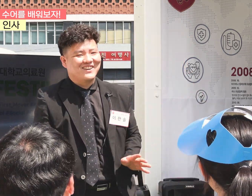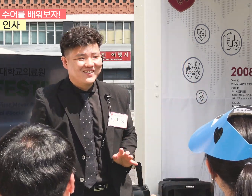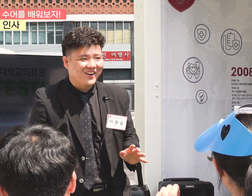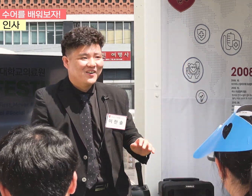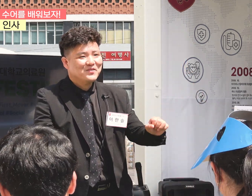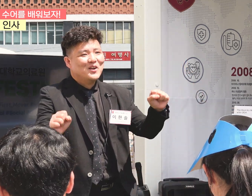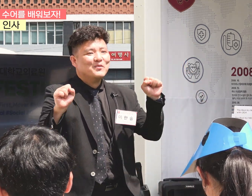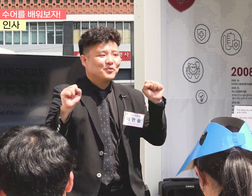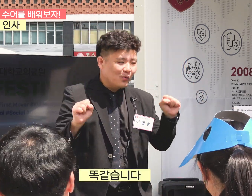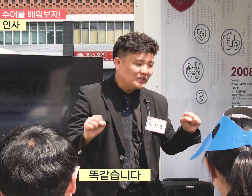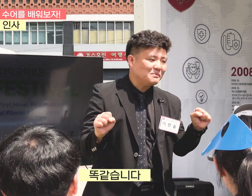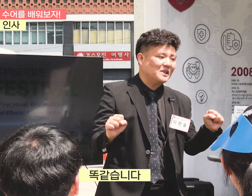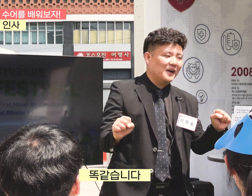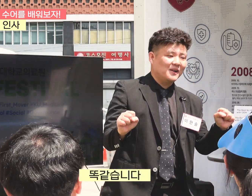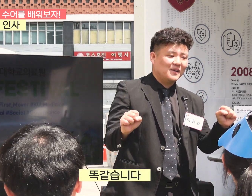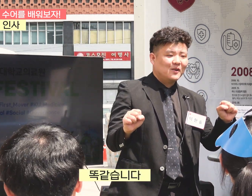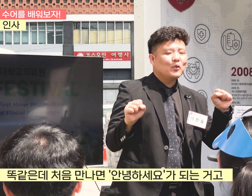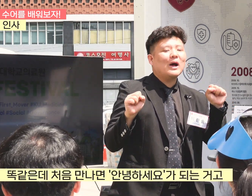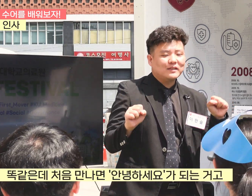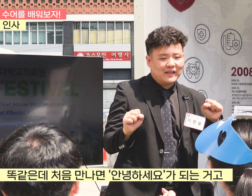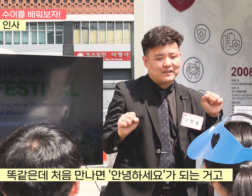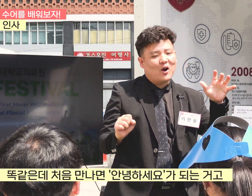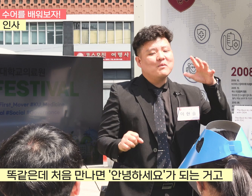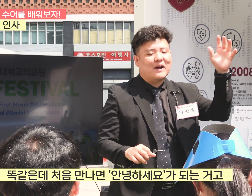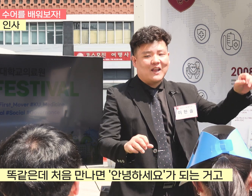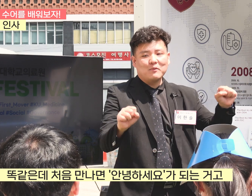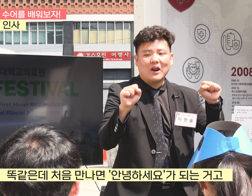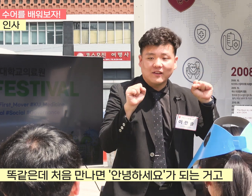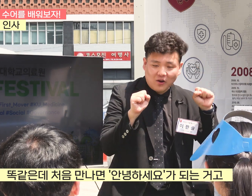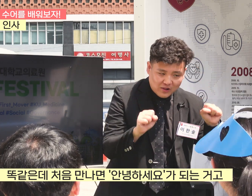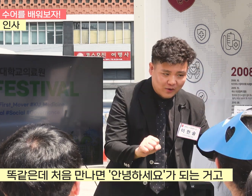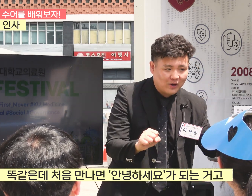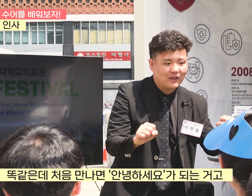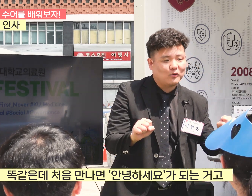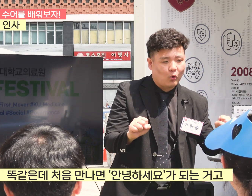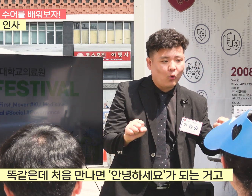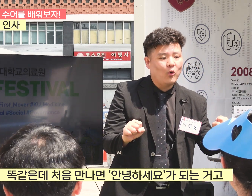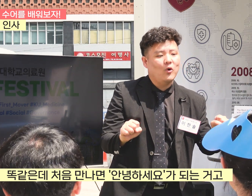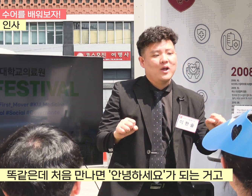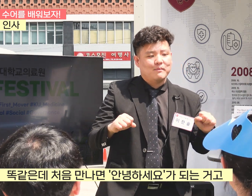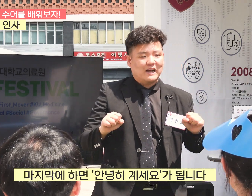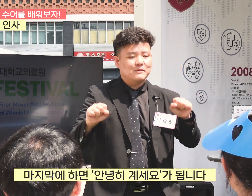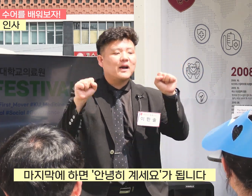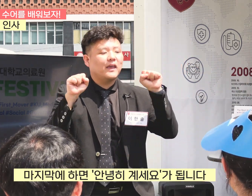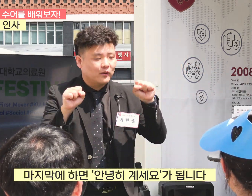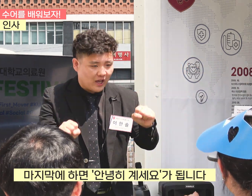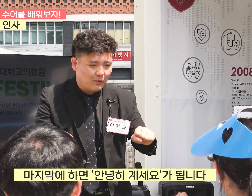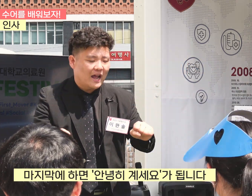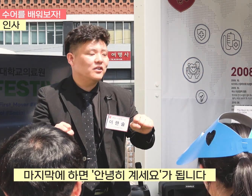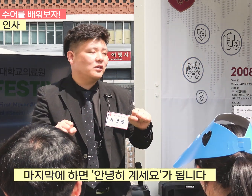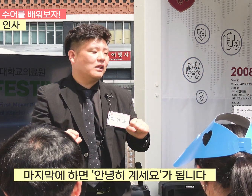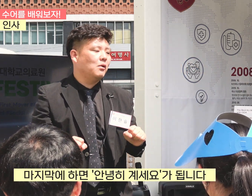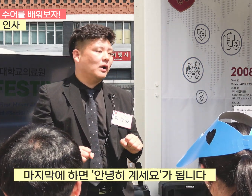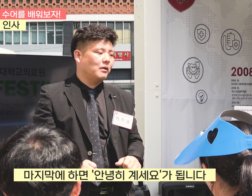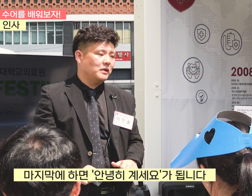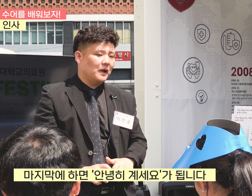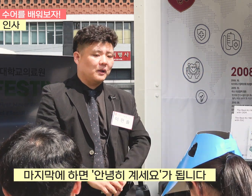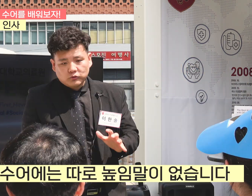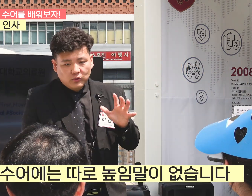않고요. 똑같습니다. 똑같은데 처음 만나면 안녕하세요가 되는 거고, 마지막에 이렇게 하면 안녕히 계세요가 됩니다.